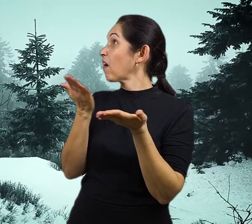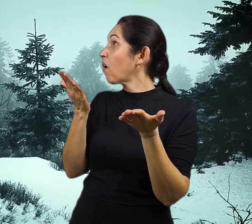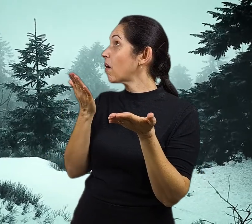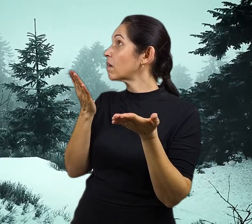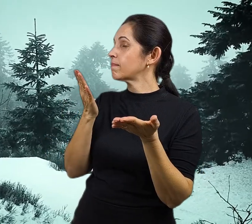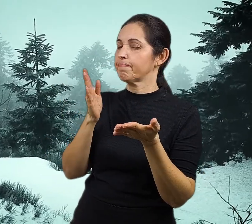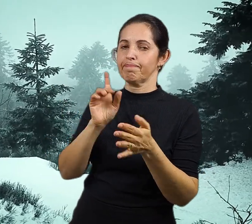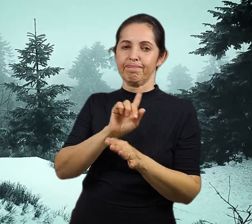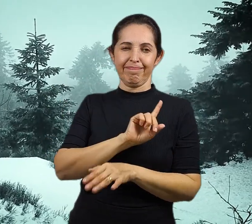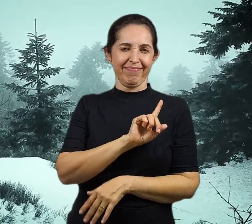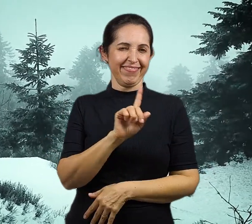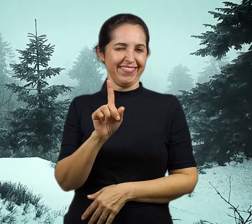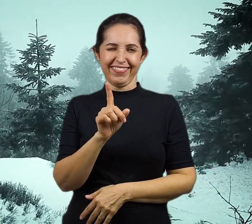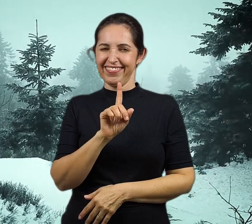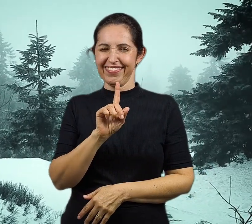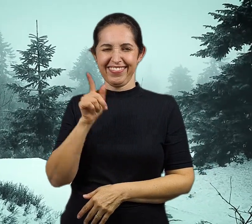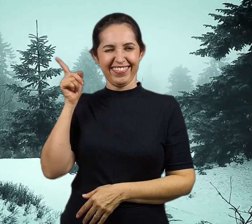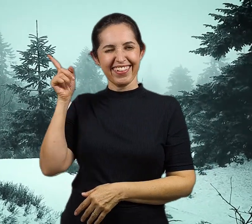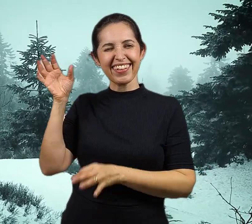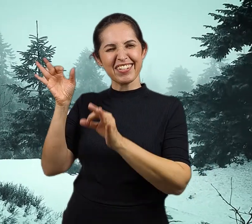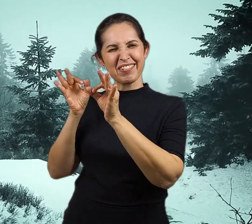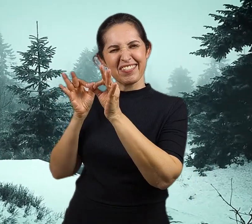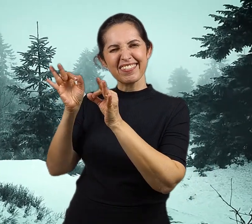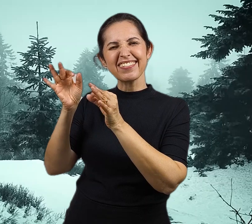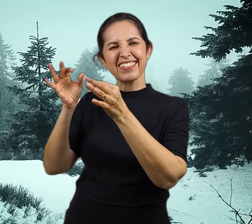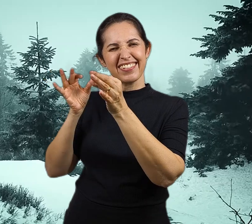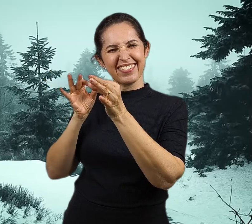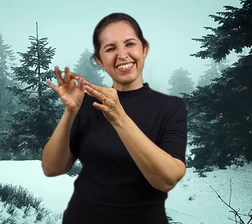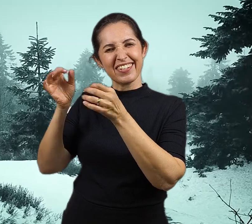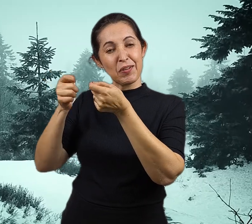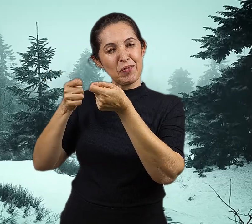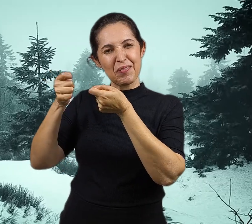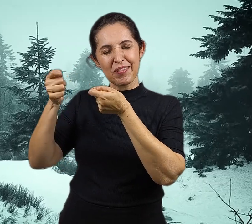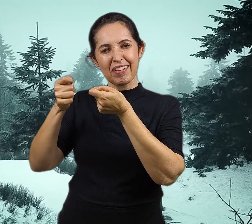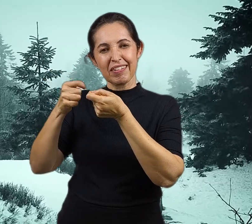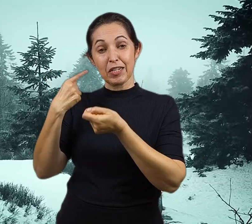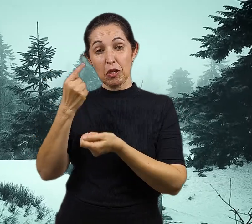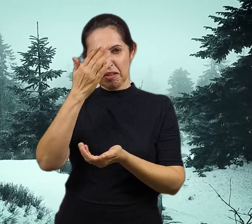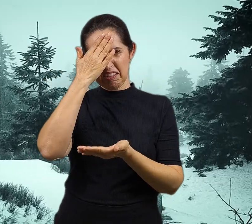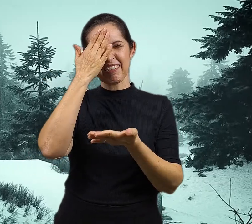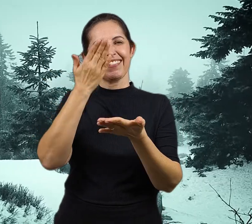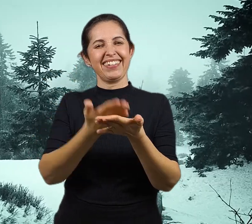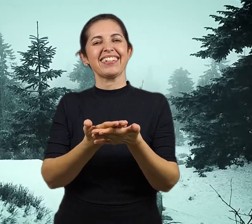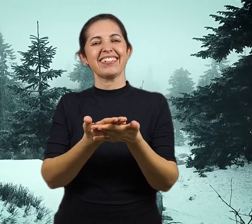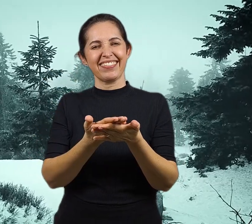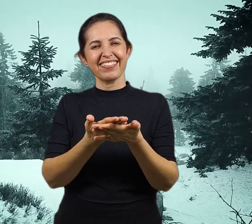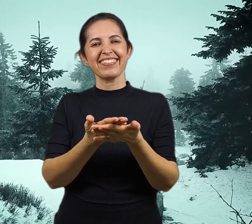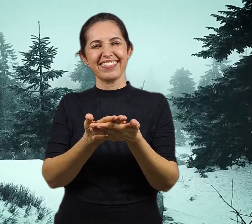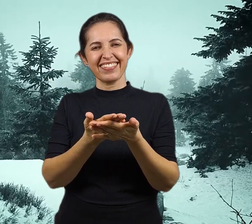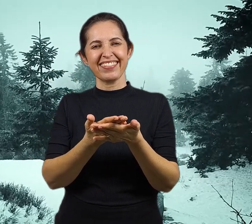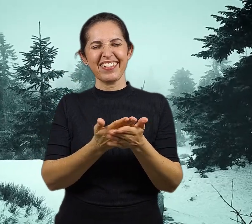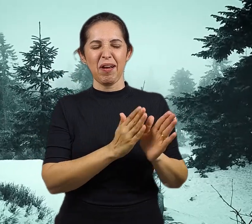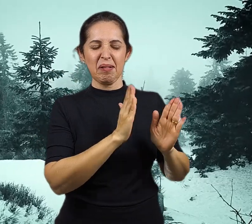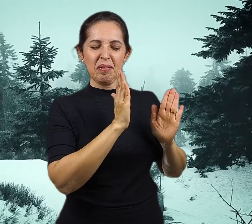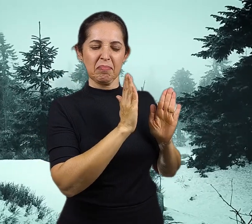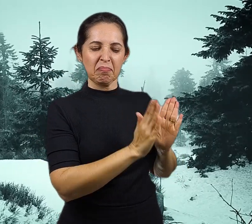nós cremos nisso. O servo de Deus, meus irmãos, vive cada dia na dependência do favor do Senhor. É a força